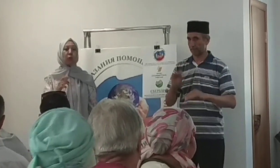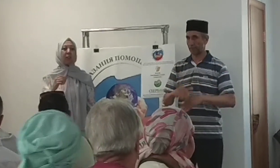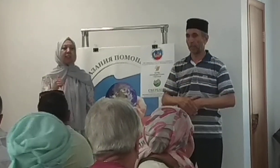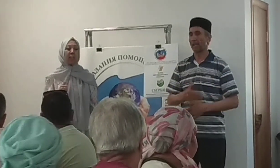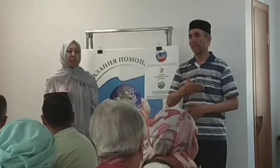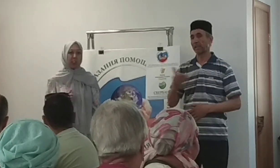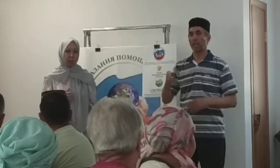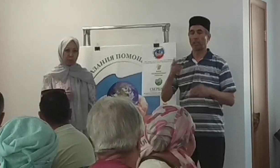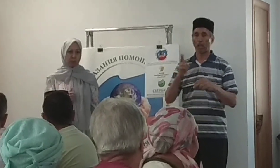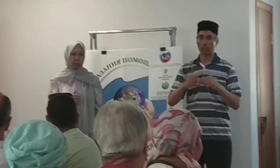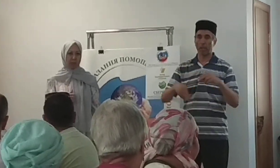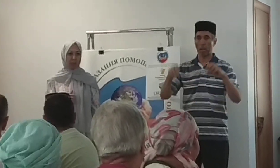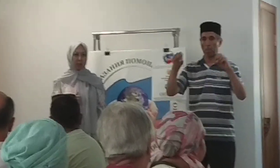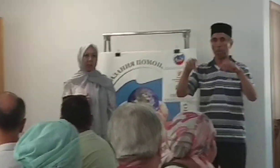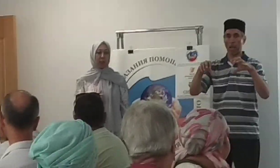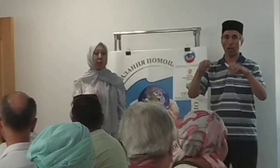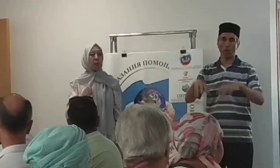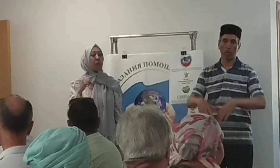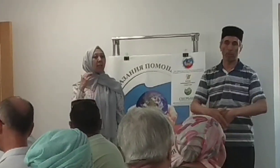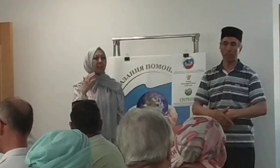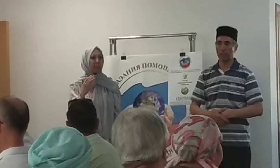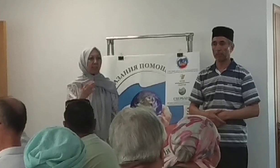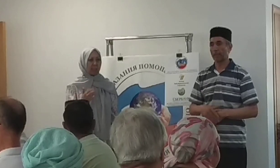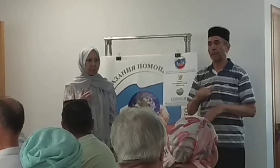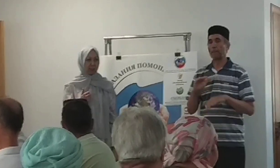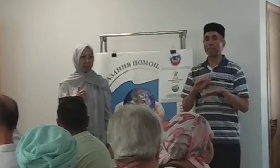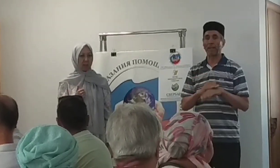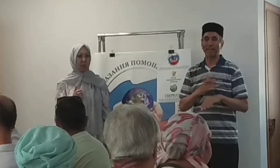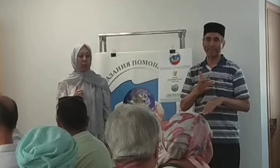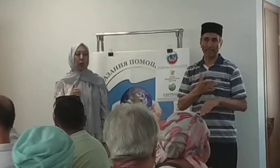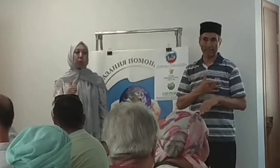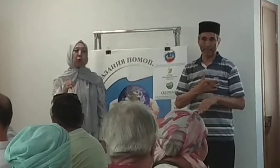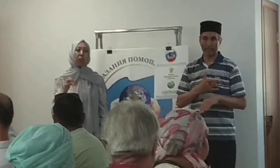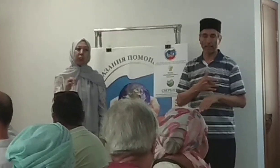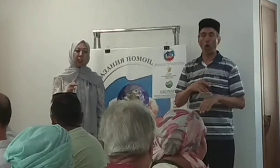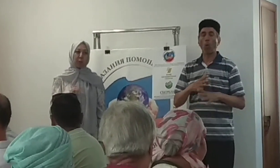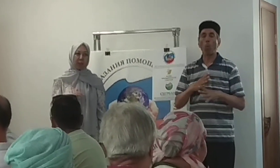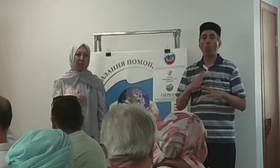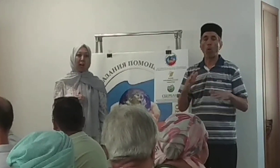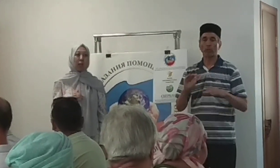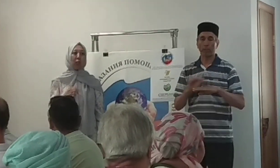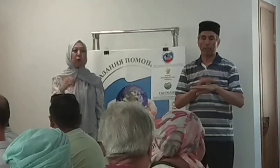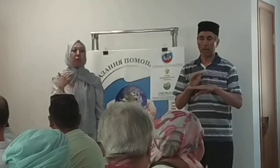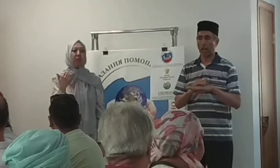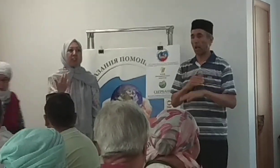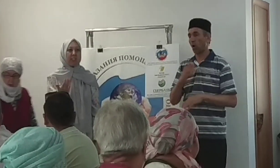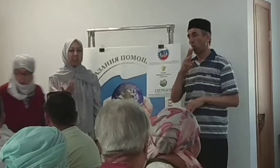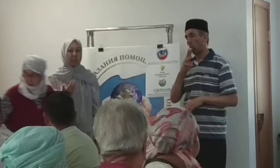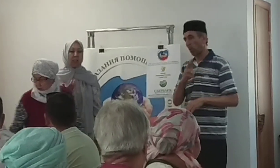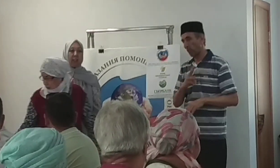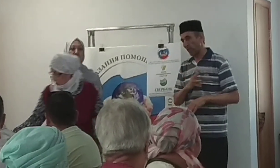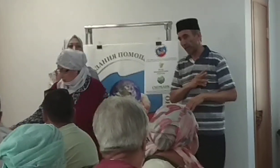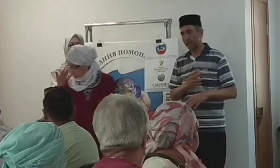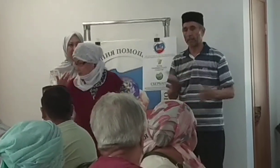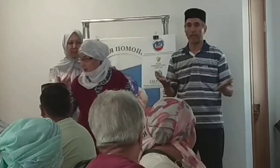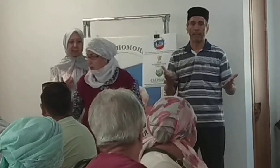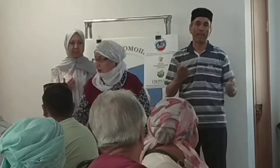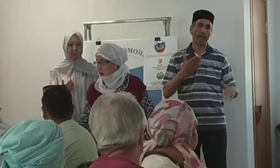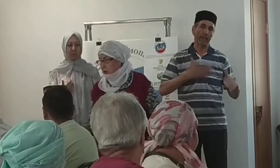и Его нескончаемые блага, милосердия, больше добра, любви